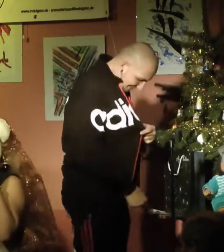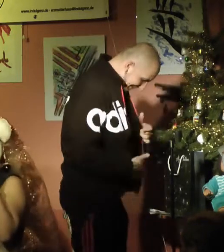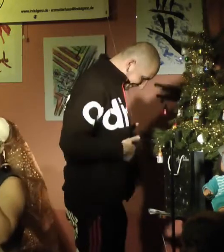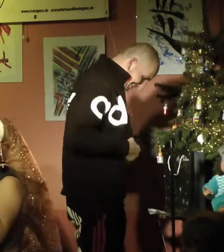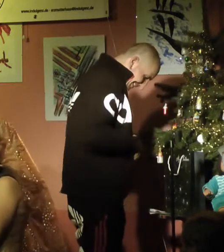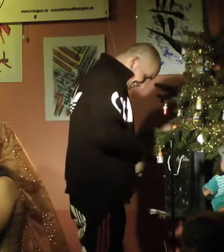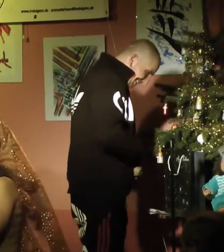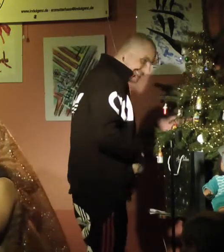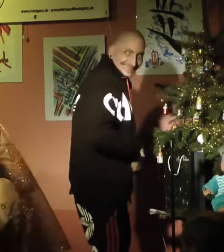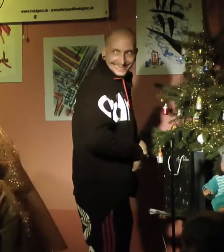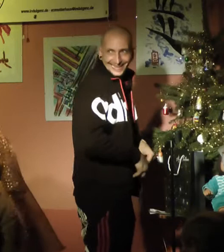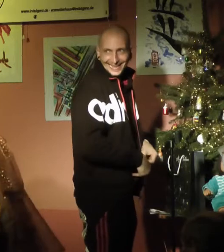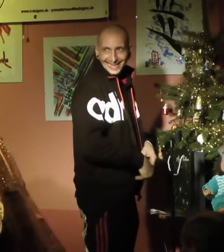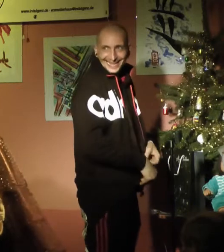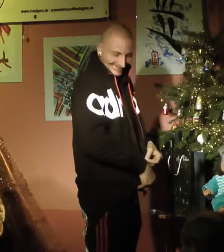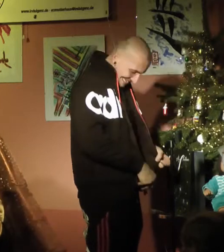dich aus, das finde ich sehr vernünftig.